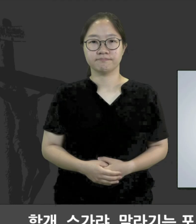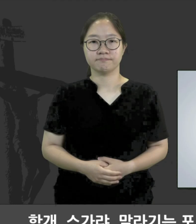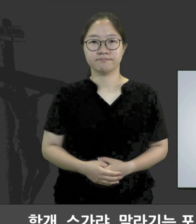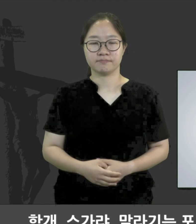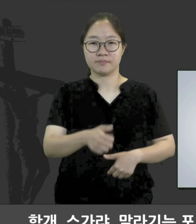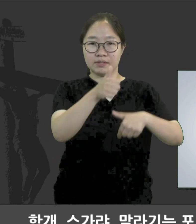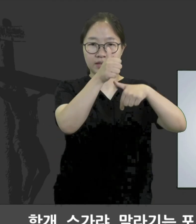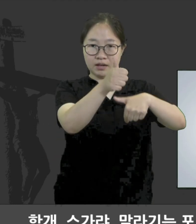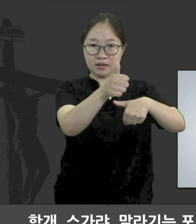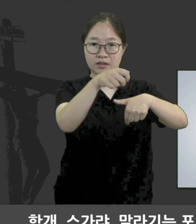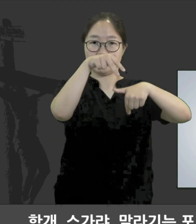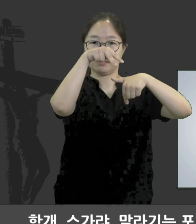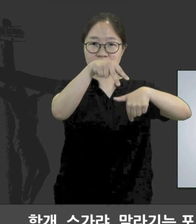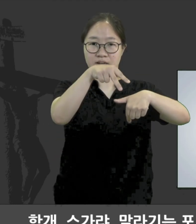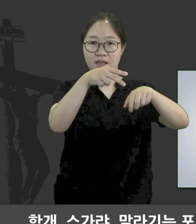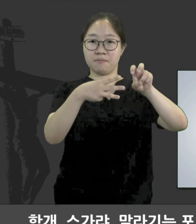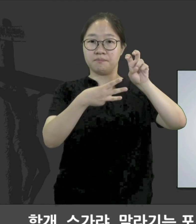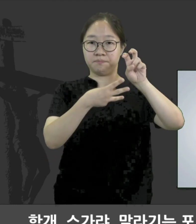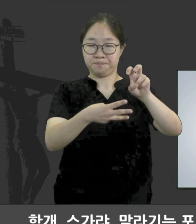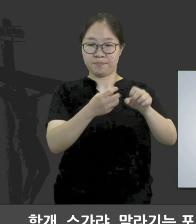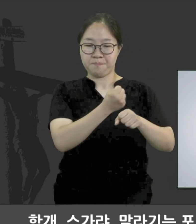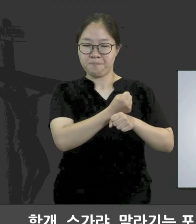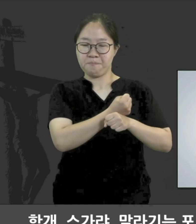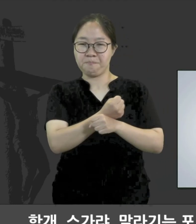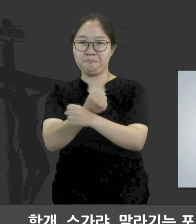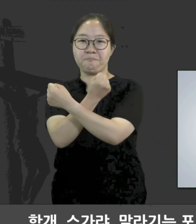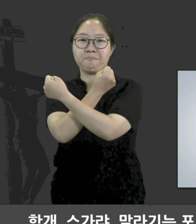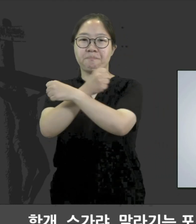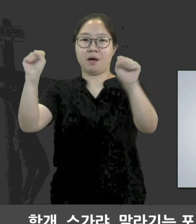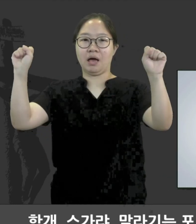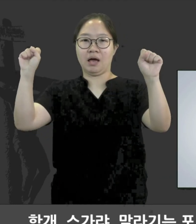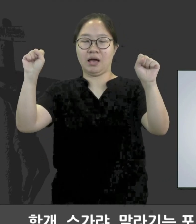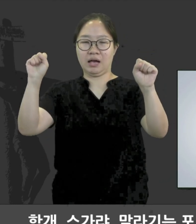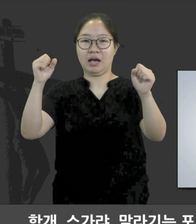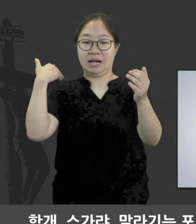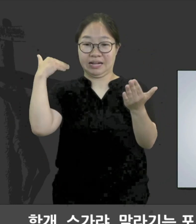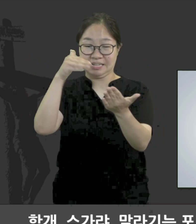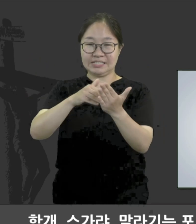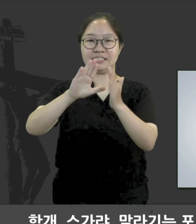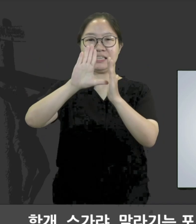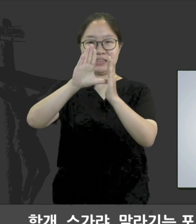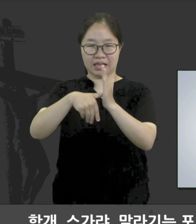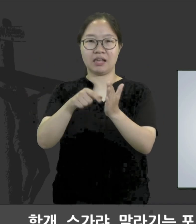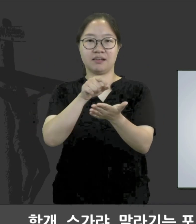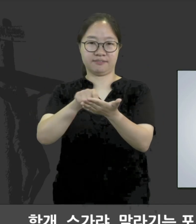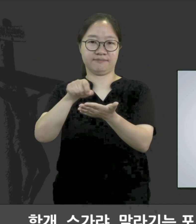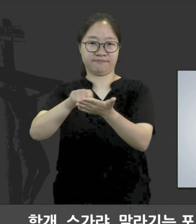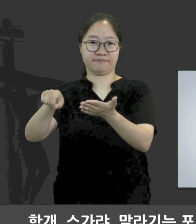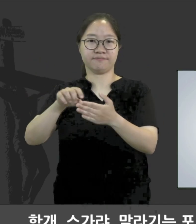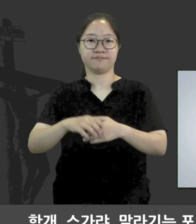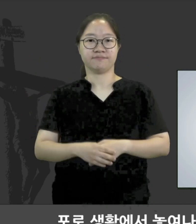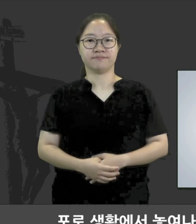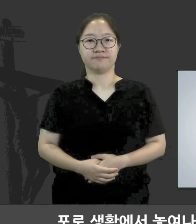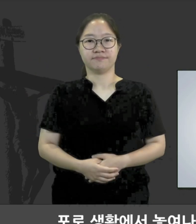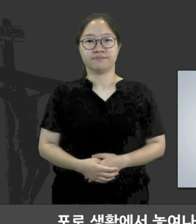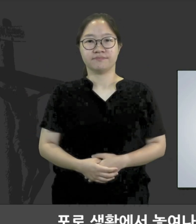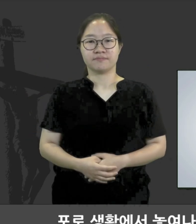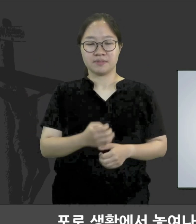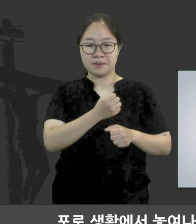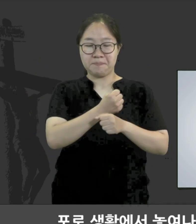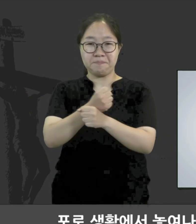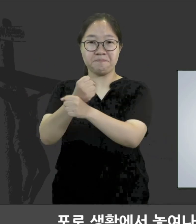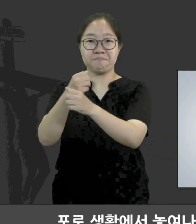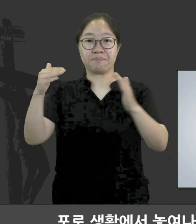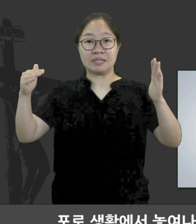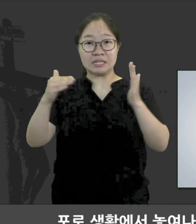학계, 스가랴, 말라기는 포로 생활이 끝나고 귀환한 이후의 시기를 배경으로 합니다. 포로